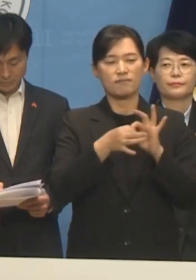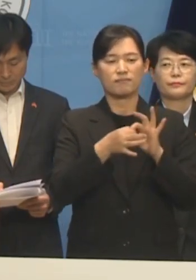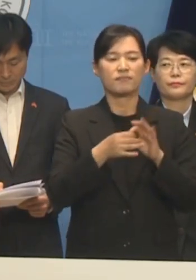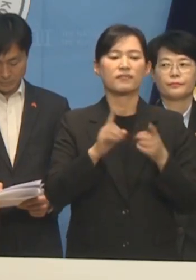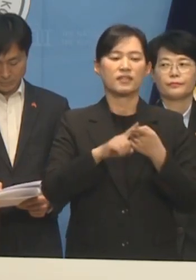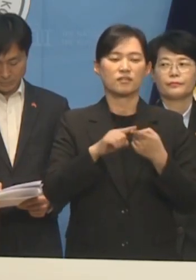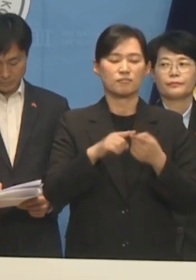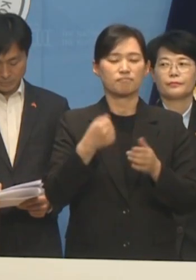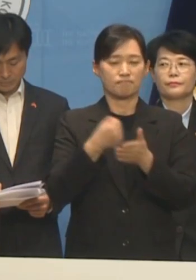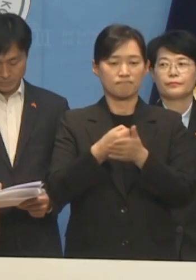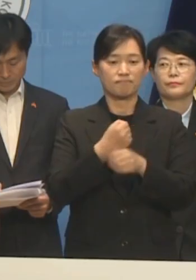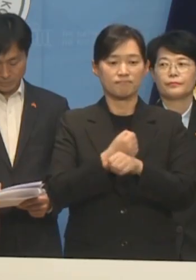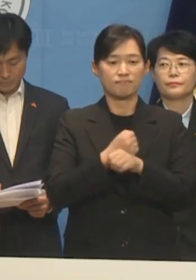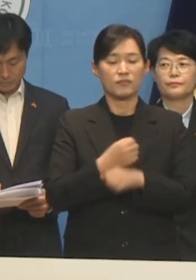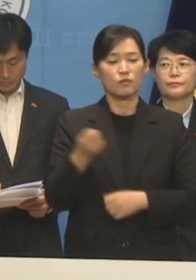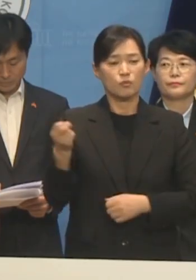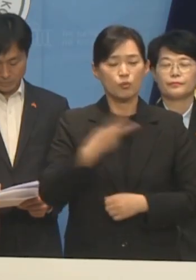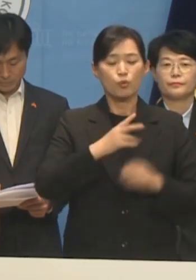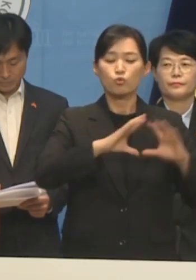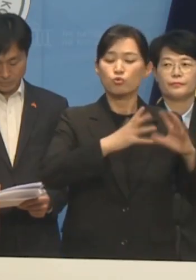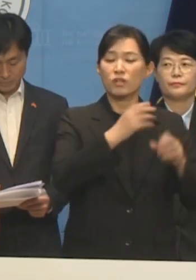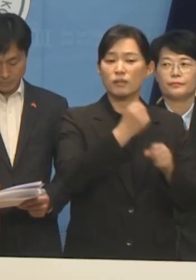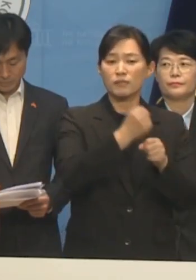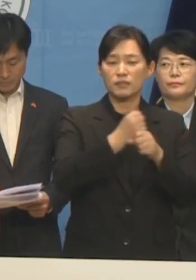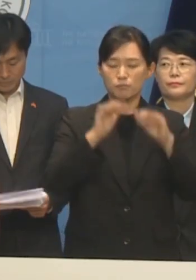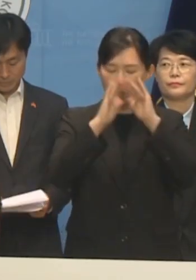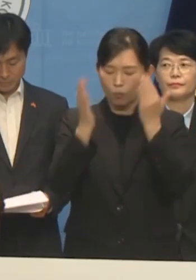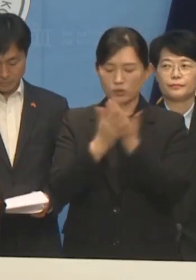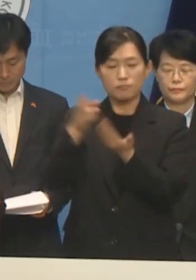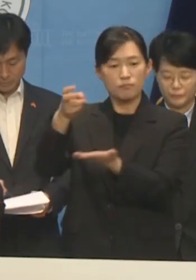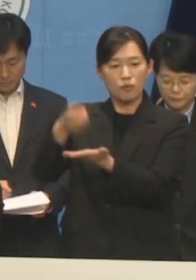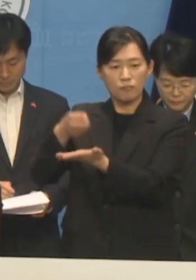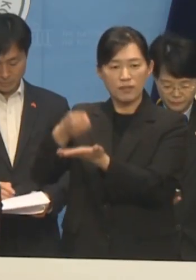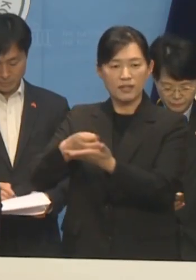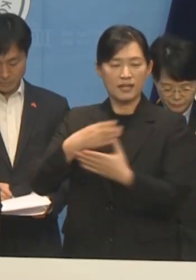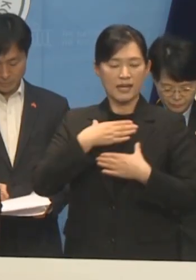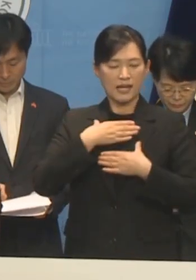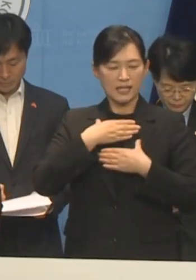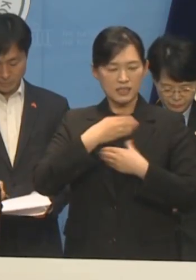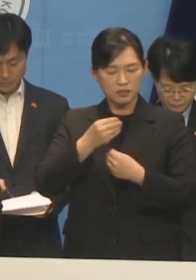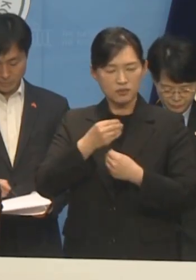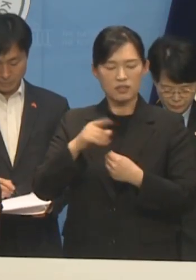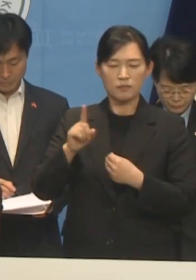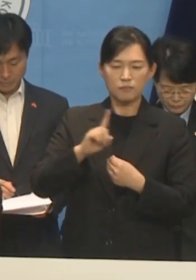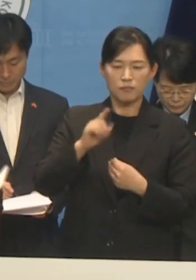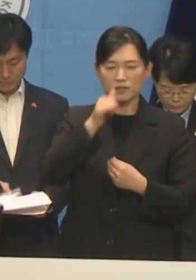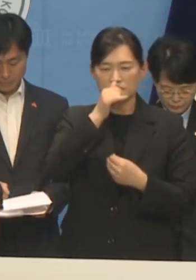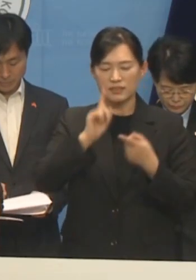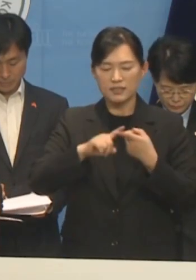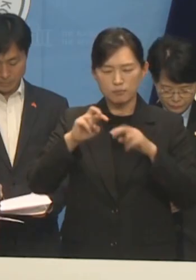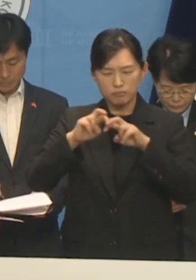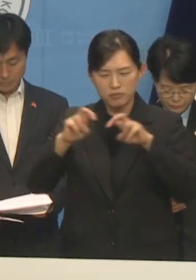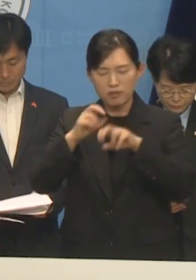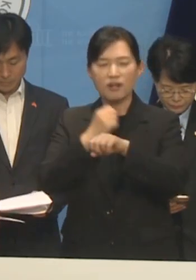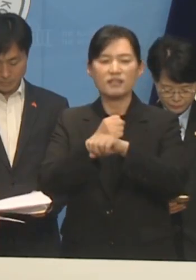설정됩니다. 또한 국가가 만드는 모든 법령이 안전에 미치는 영향을